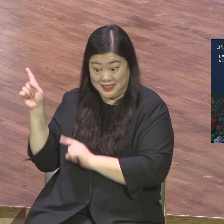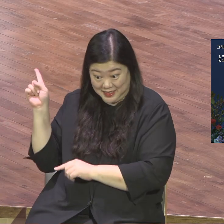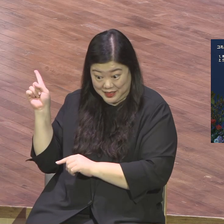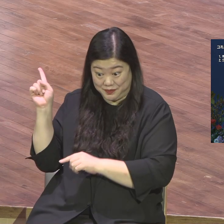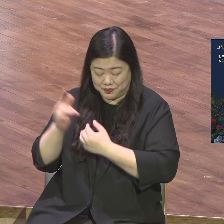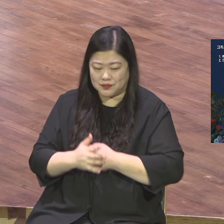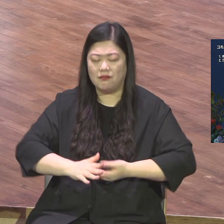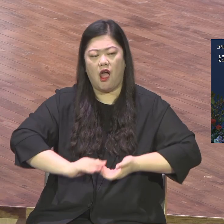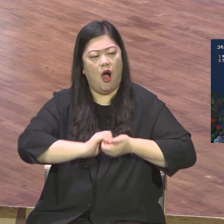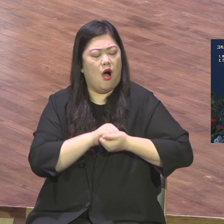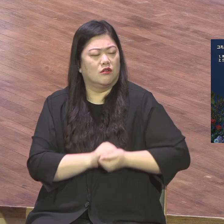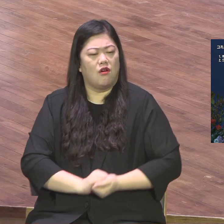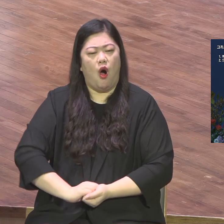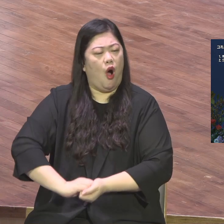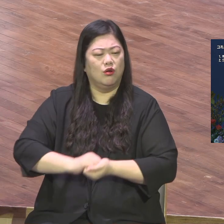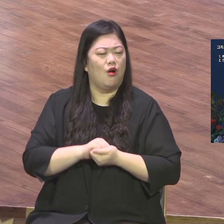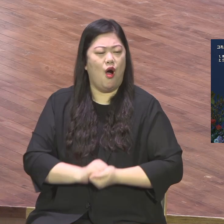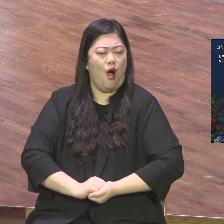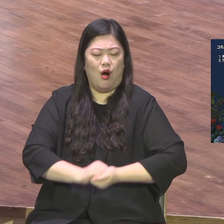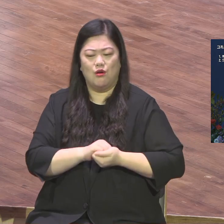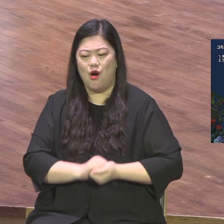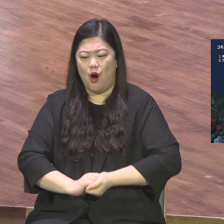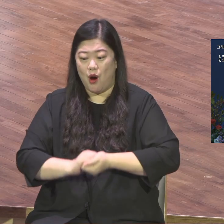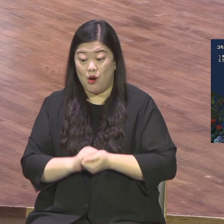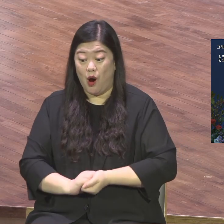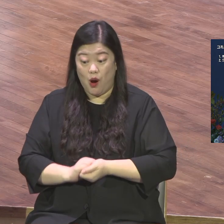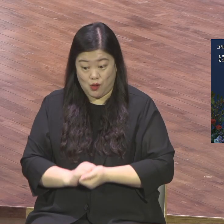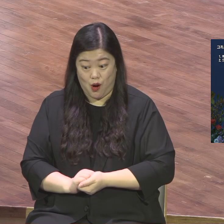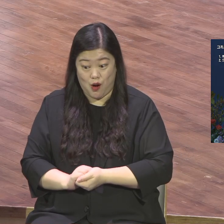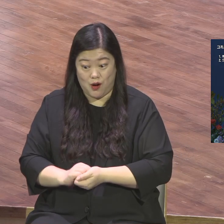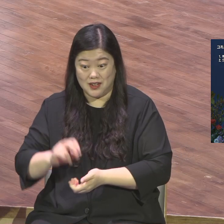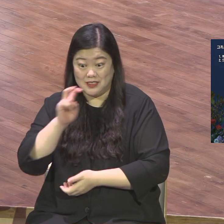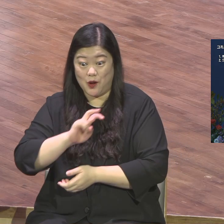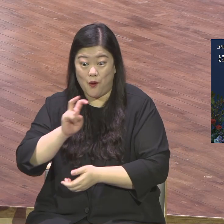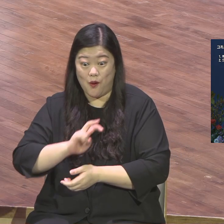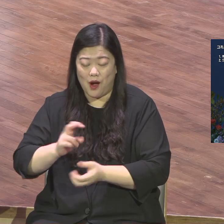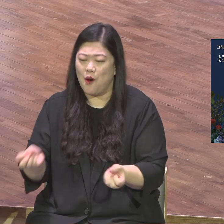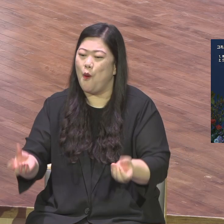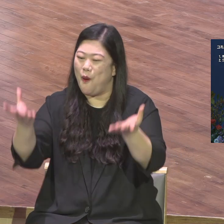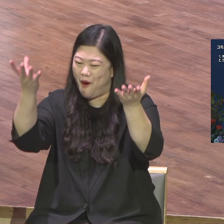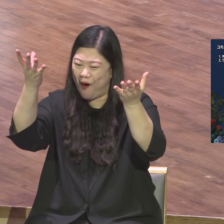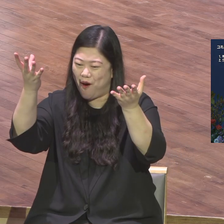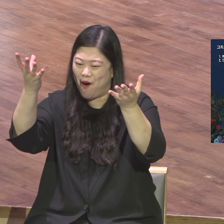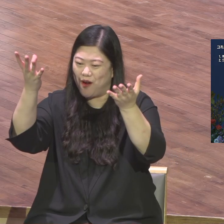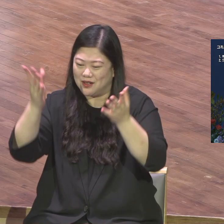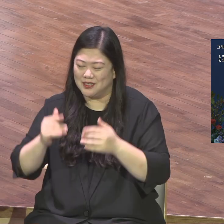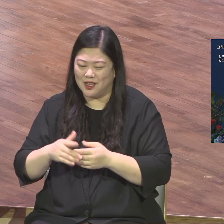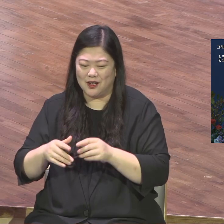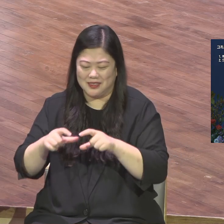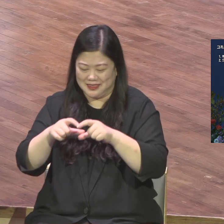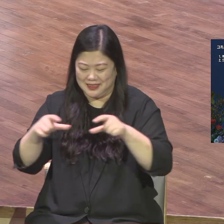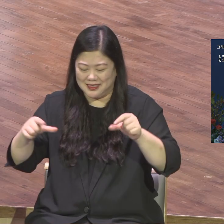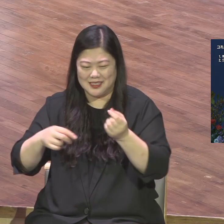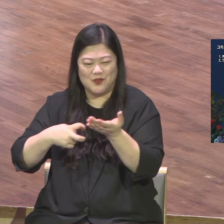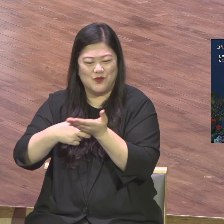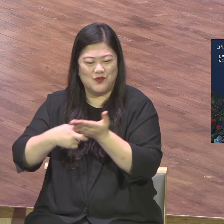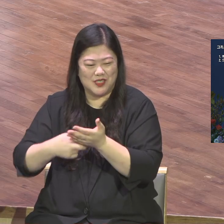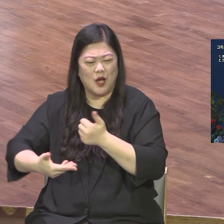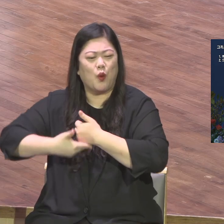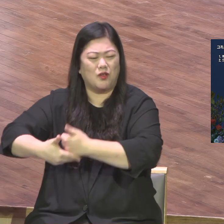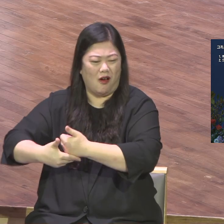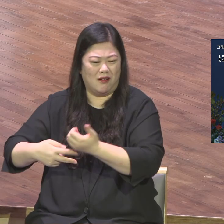그렇게 기념으로 그렇게 공연을 한다고 초청해서